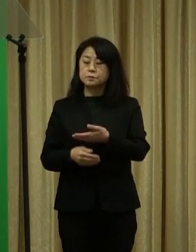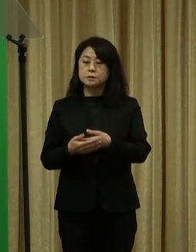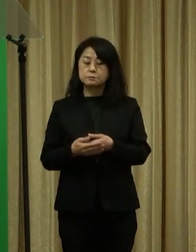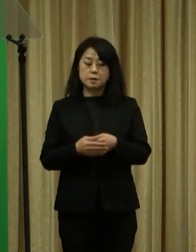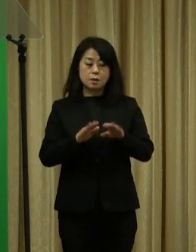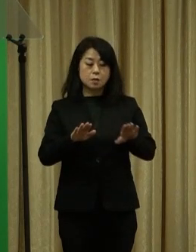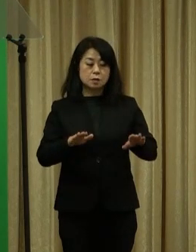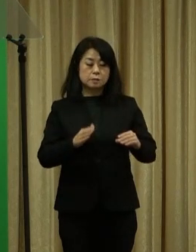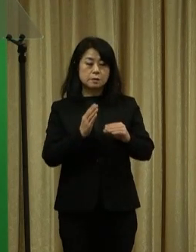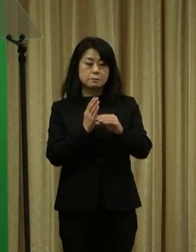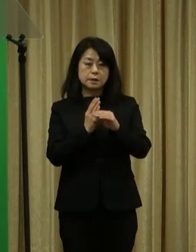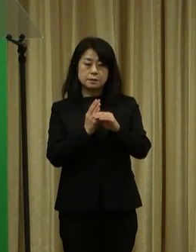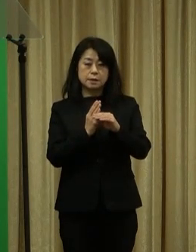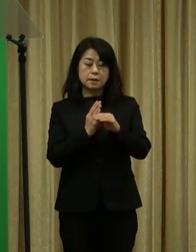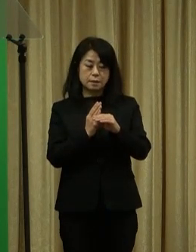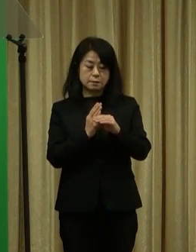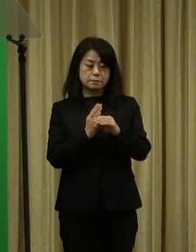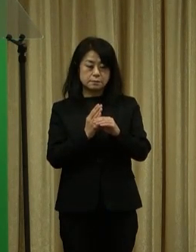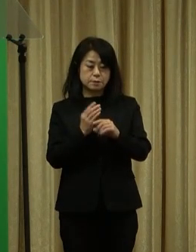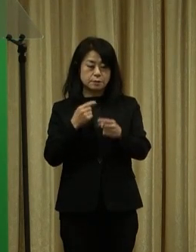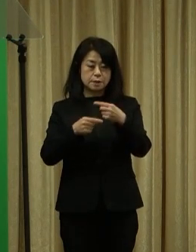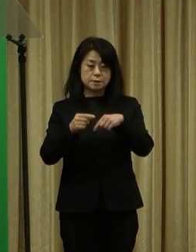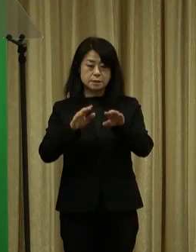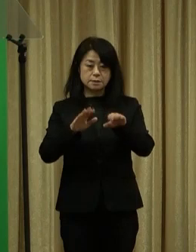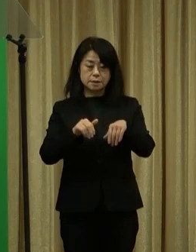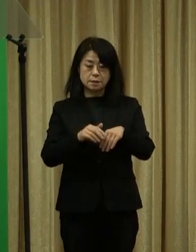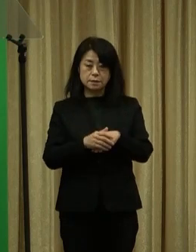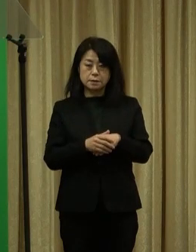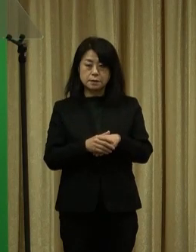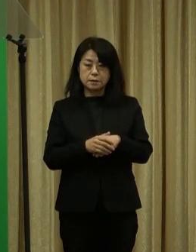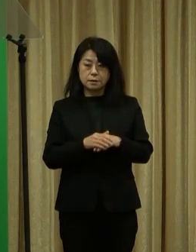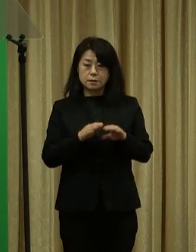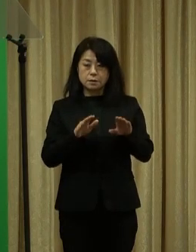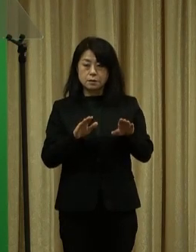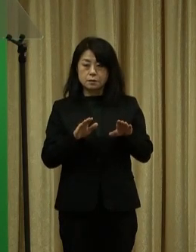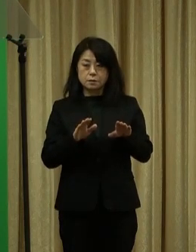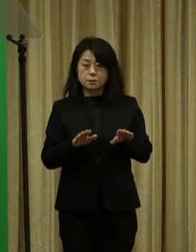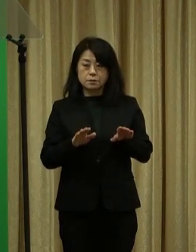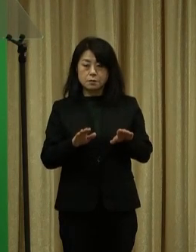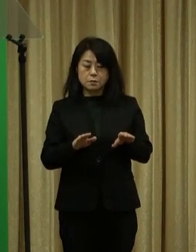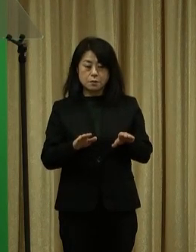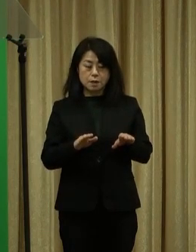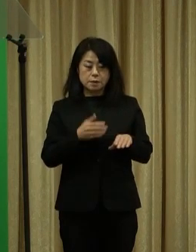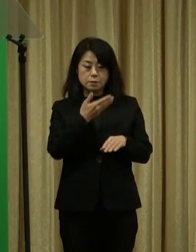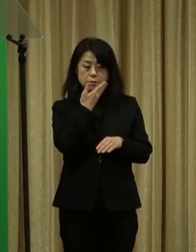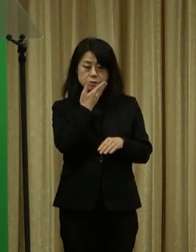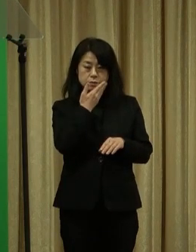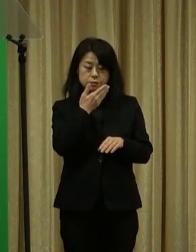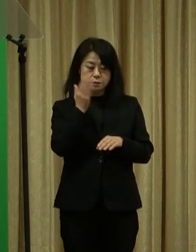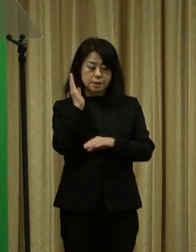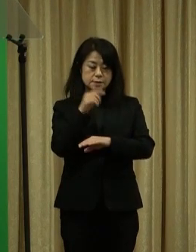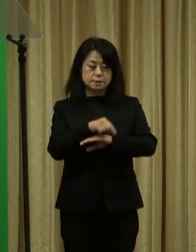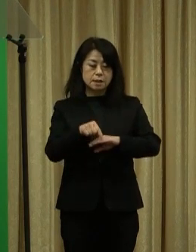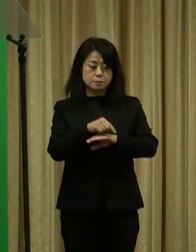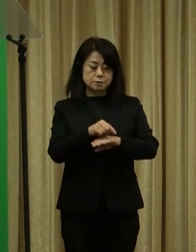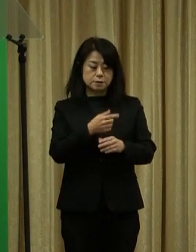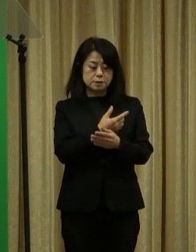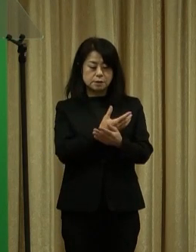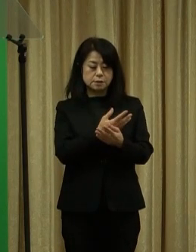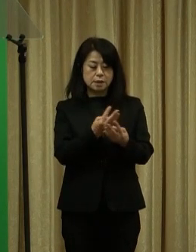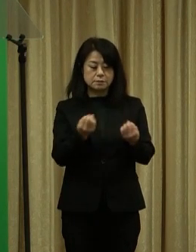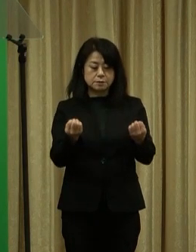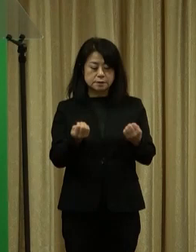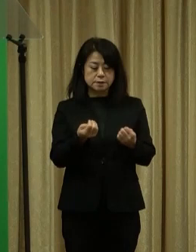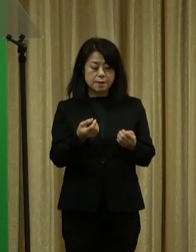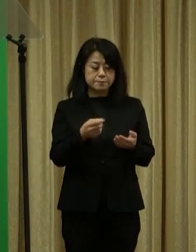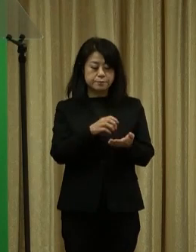子ども真ん中ということなんですけれども、今回の、重点施策にも大変たくさんのことを盛り込